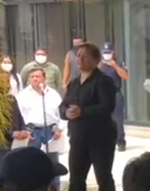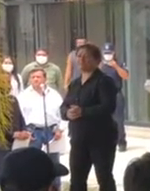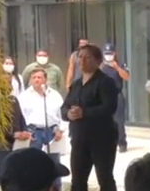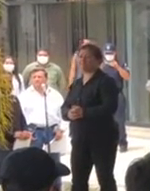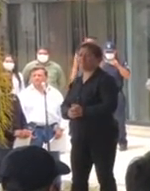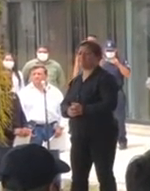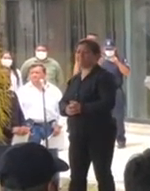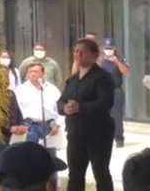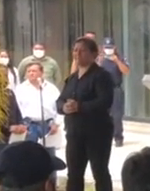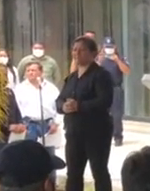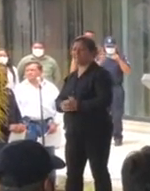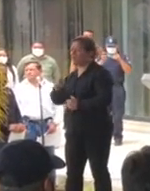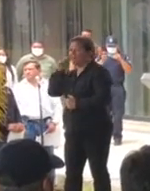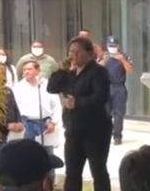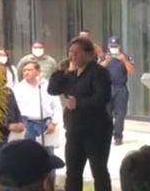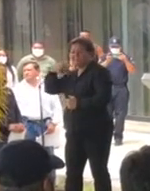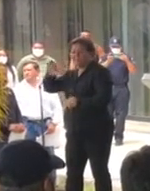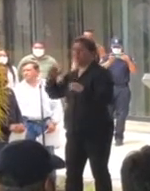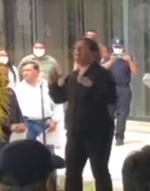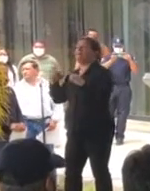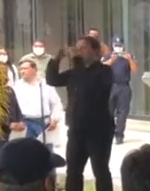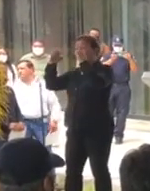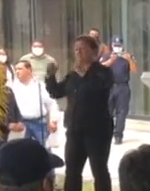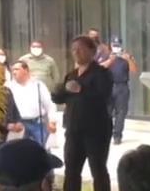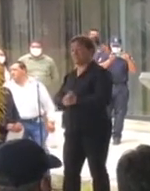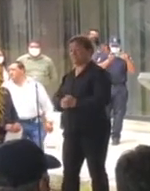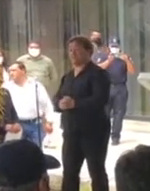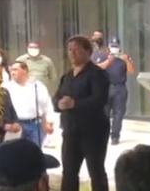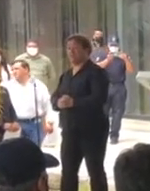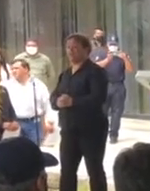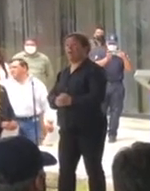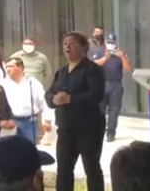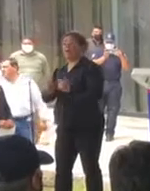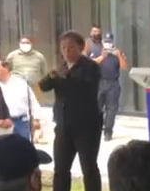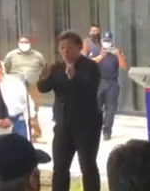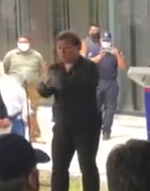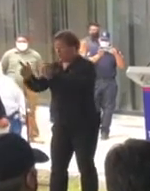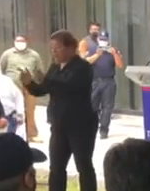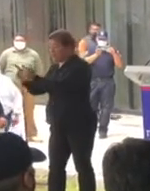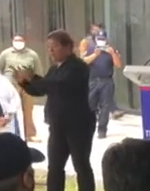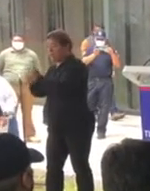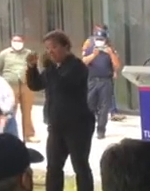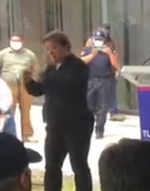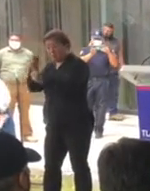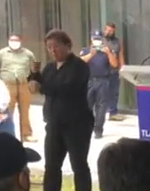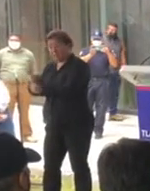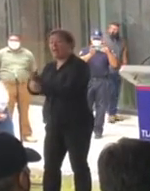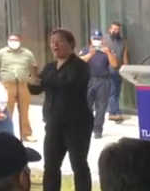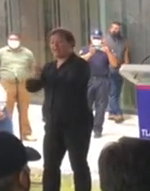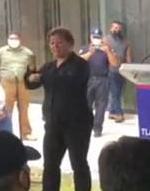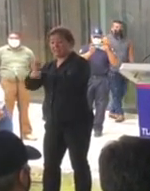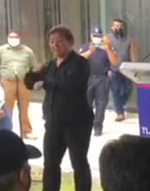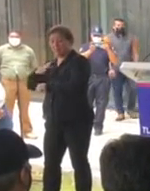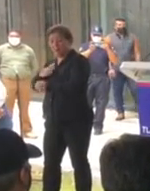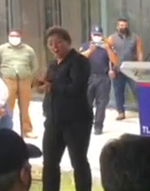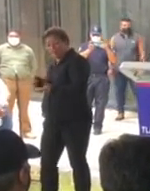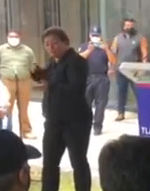en cualquier momento de la ciencia todos los cuerpos de emergencia de seguridad del estado estamos presentes 24